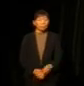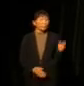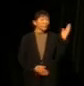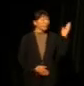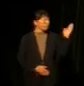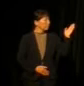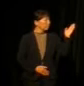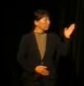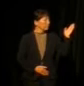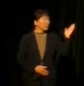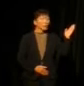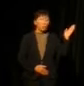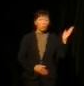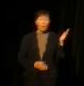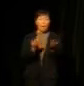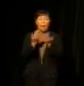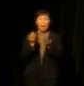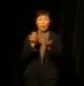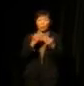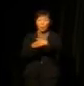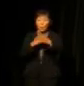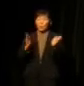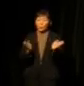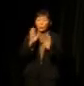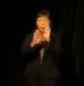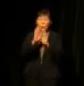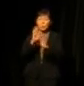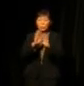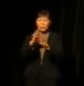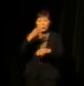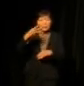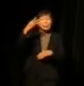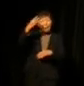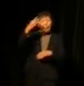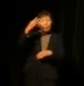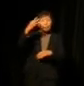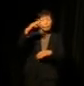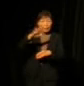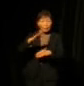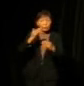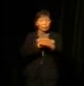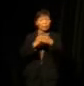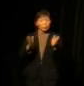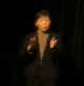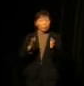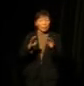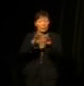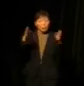これは教室の様子です。3階の教室ですね。机や椅